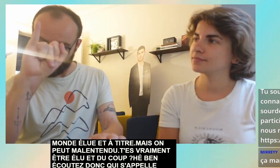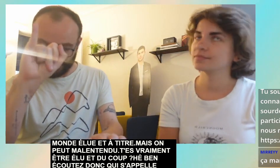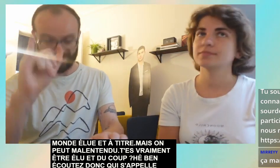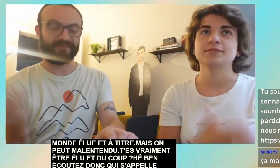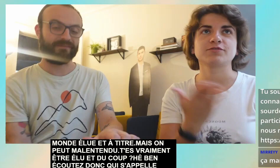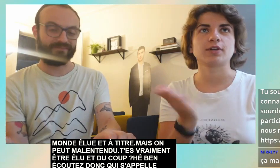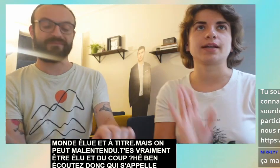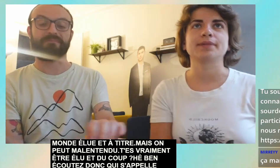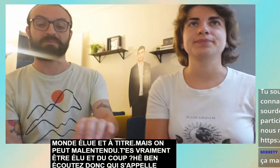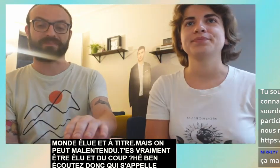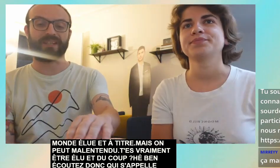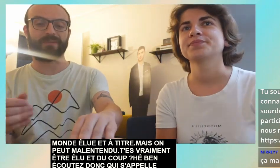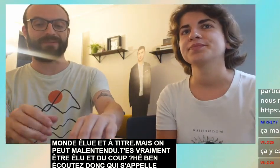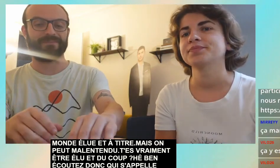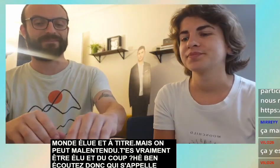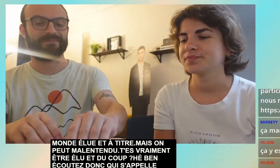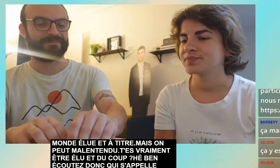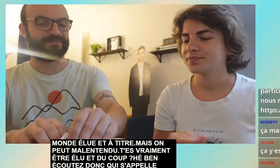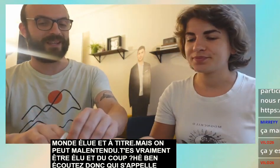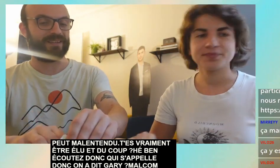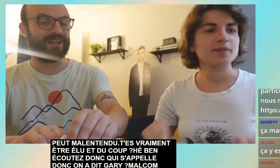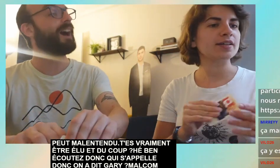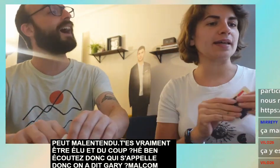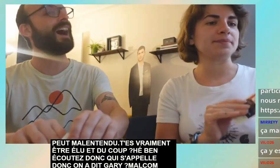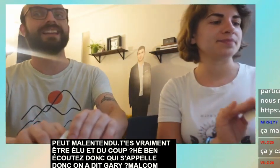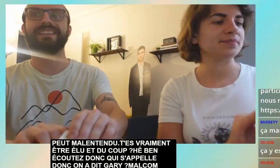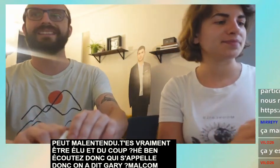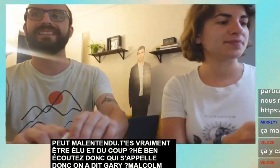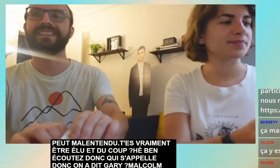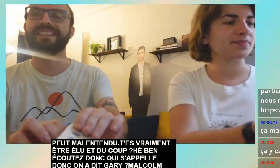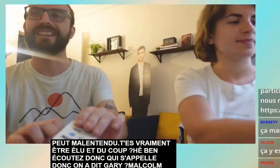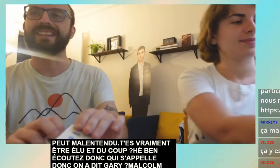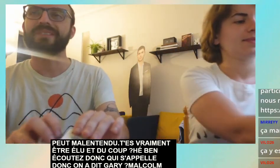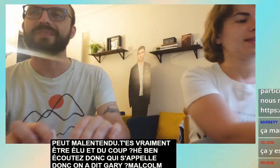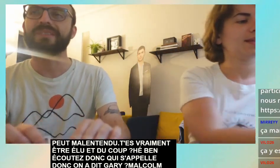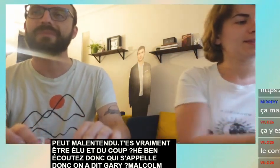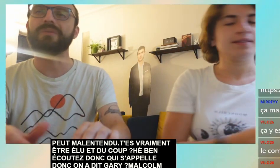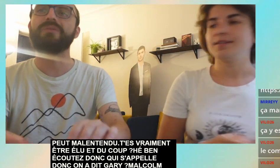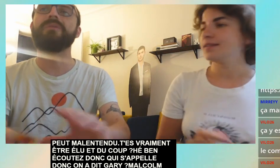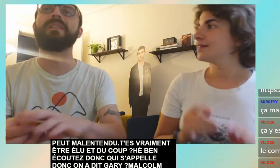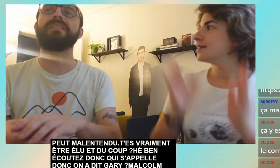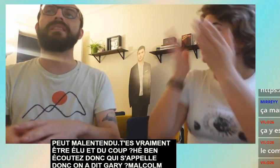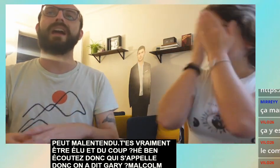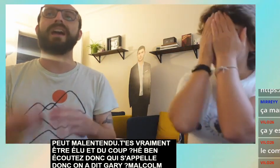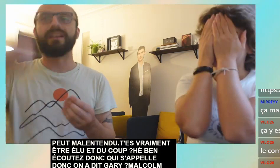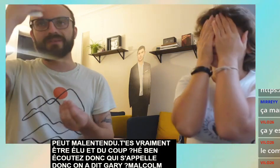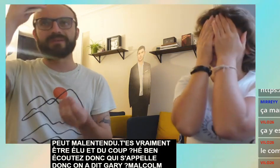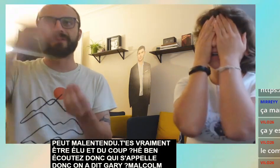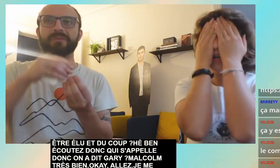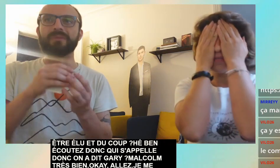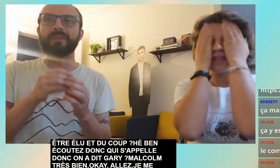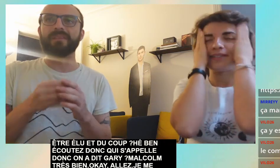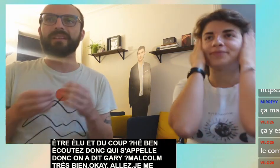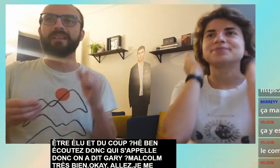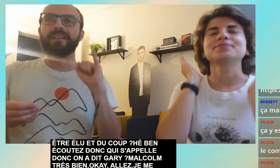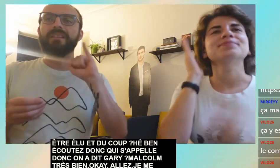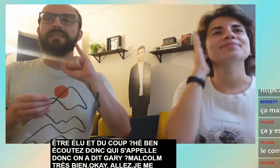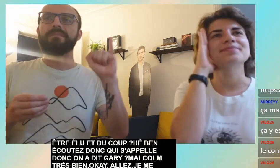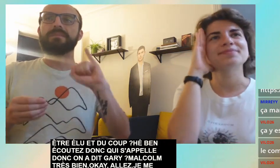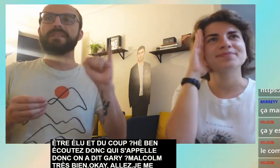Malkowski. Voilà. Très bien. Ok. Allez. Me demande. Ah, je Il y en a me pas. demande.